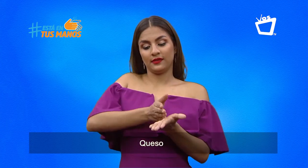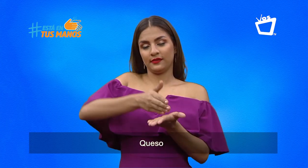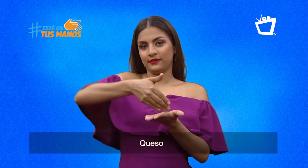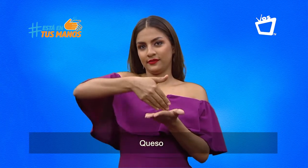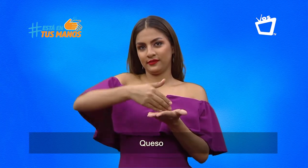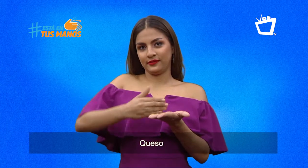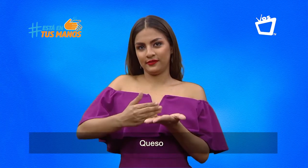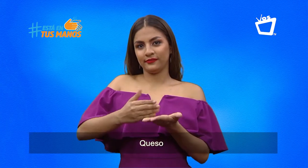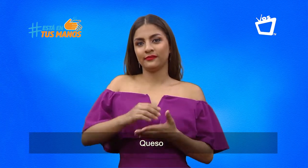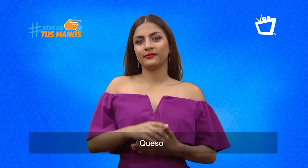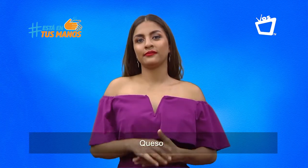queso